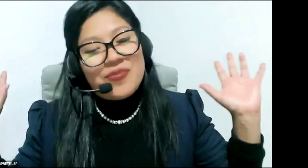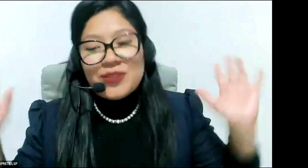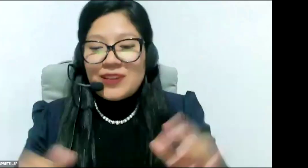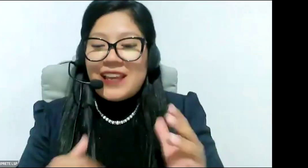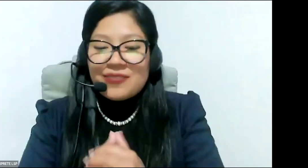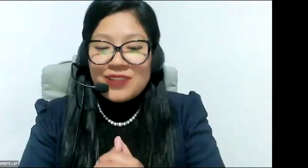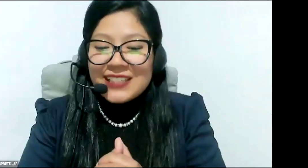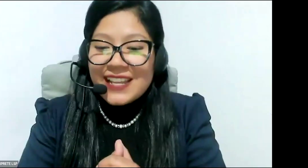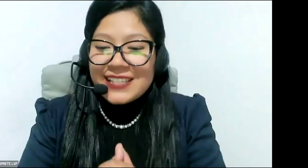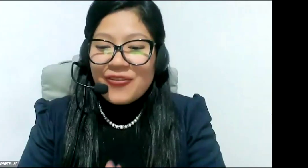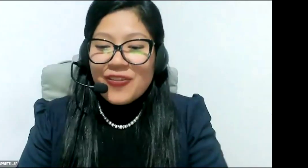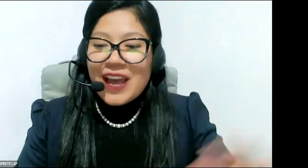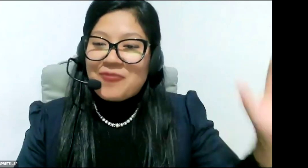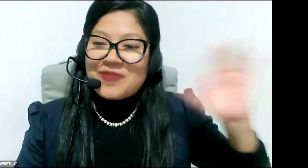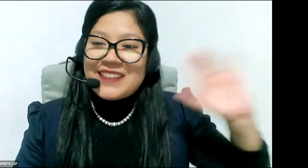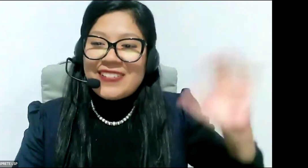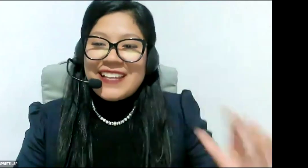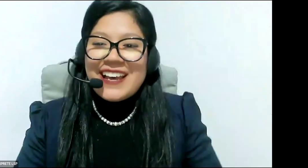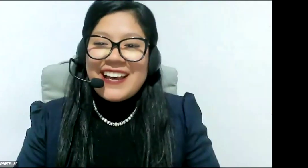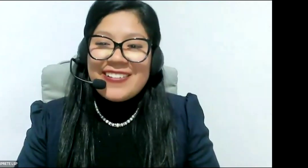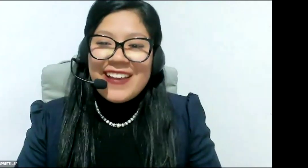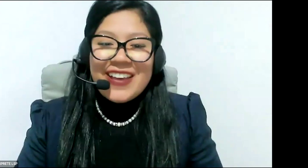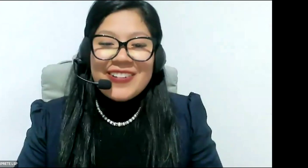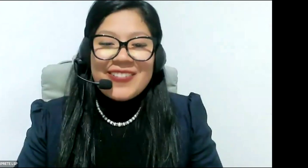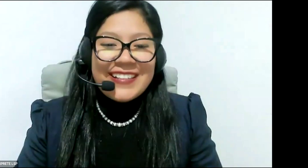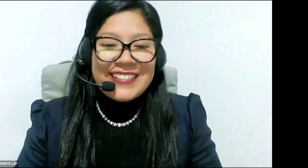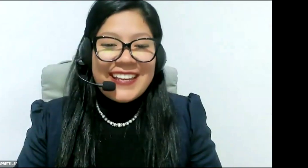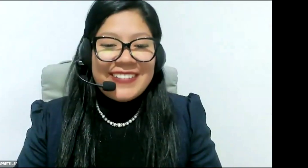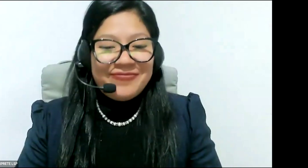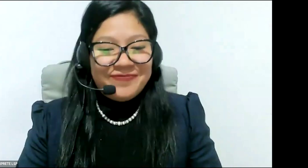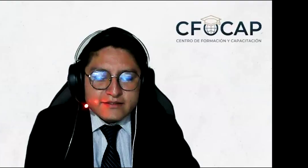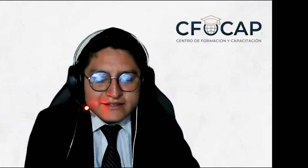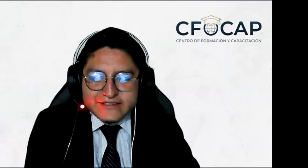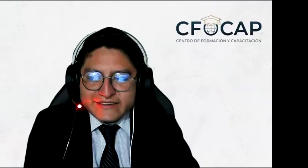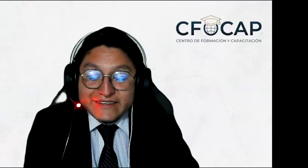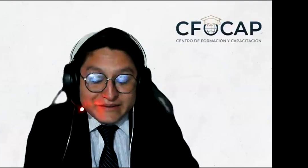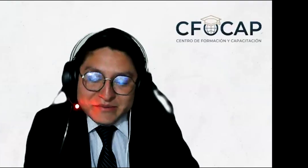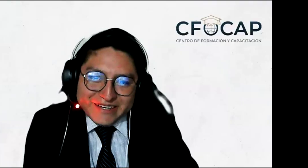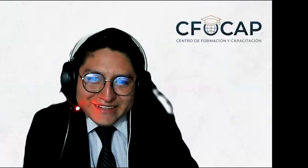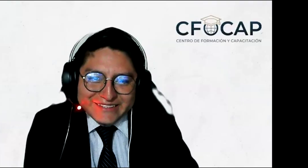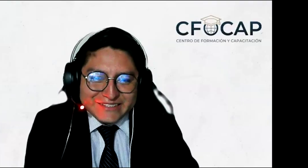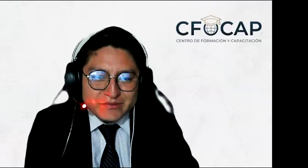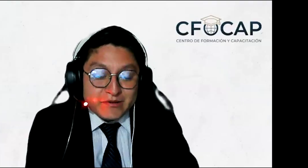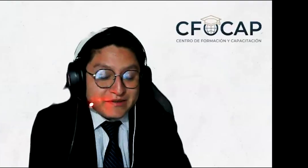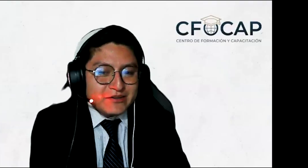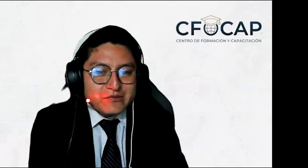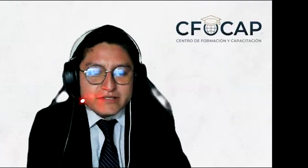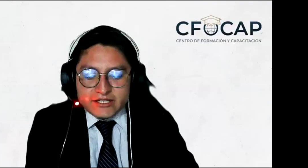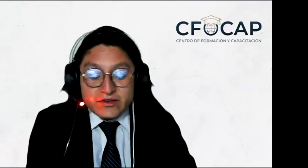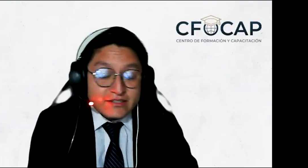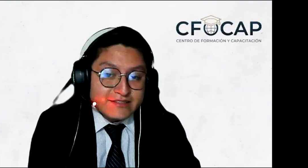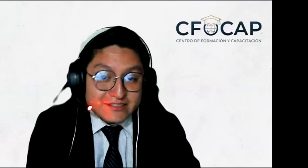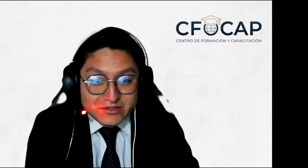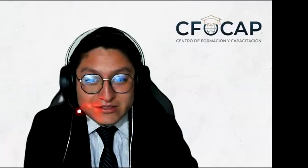hasta otra oportunidad Muchas gracias eoca chao chao Cuídense Muchas gracias licenciada quedamos muy agradecidos por habernos